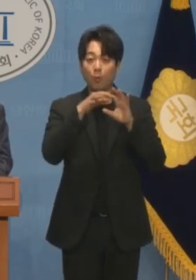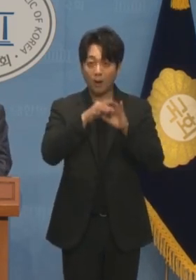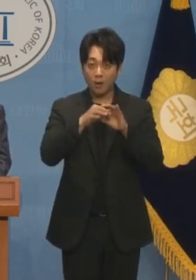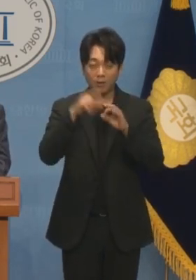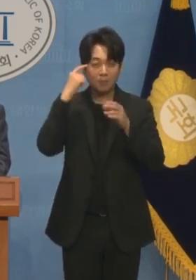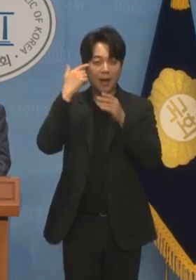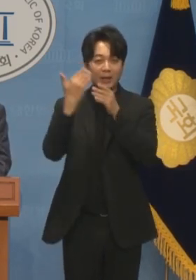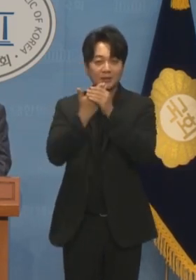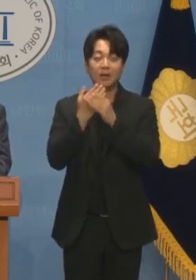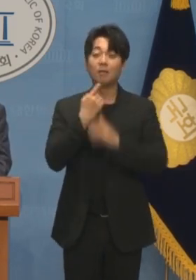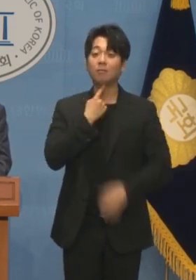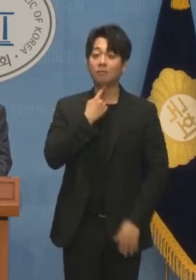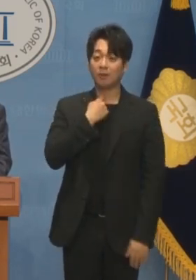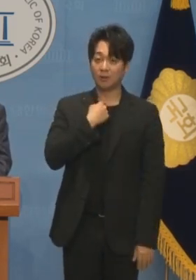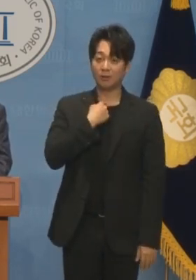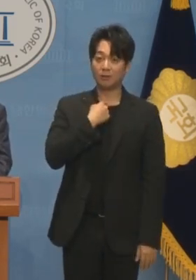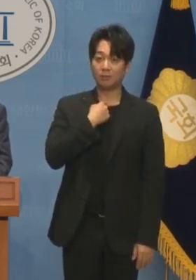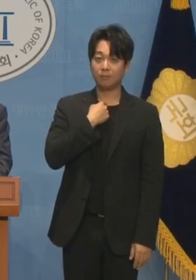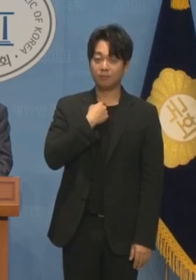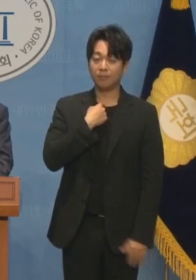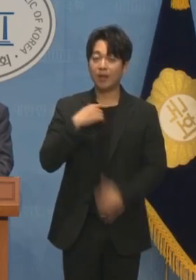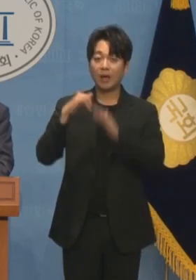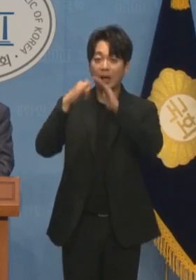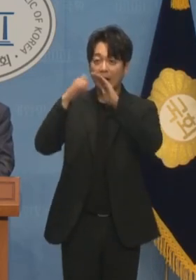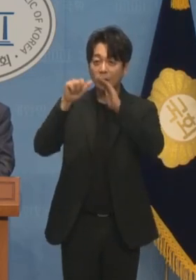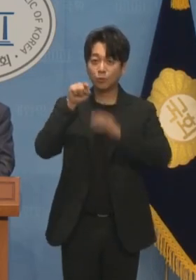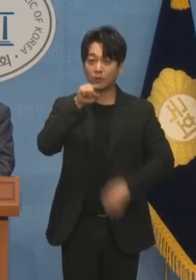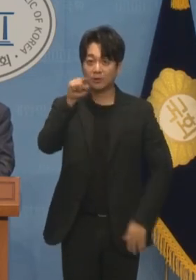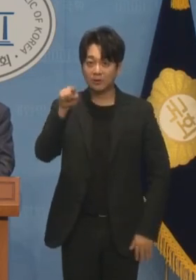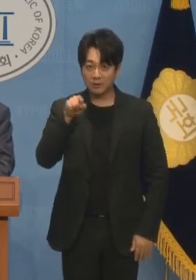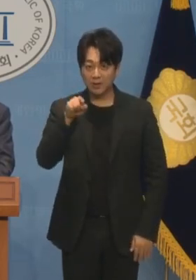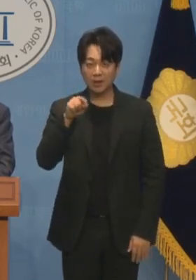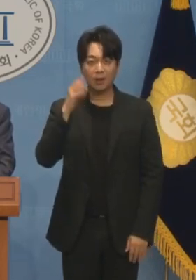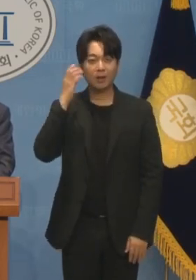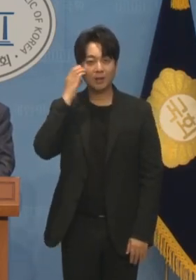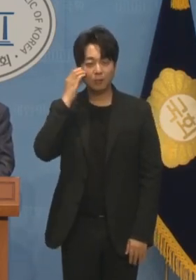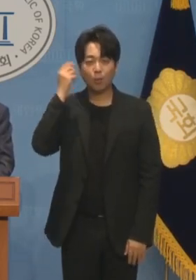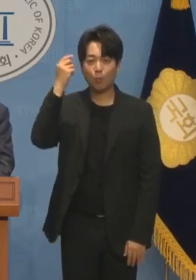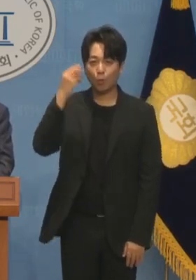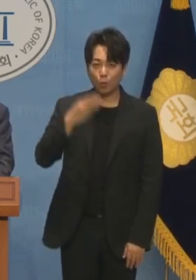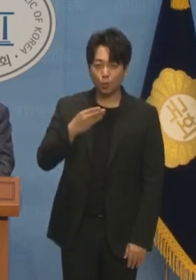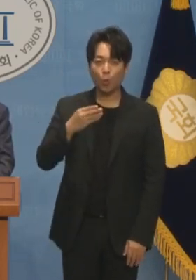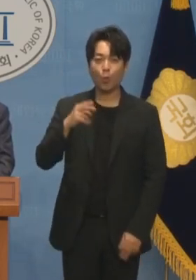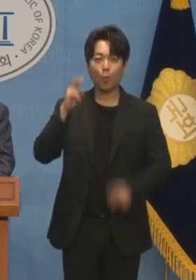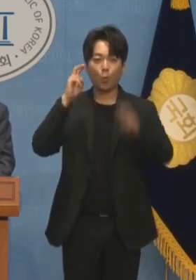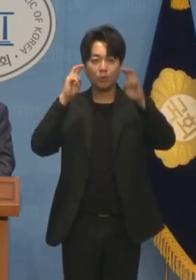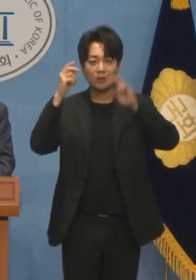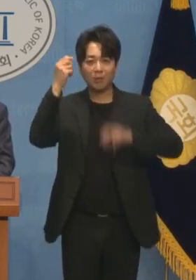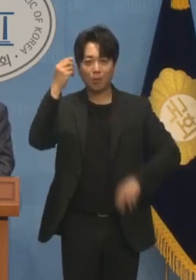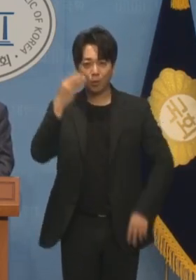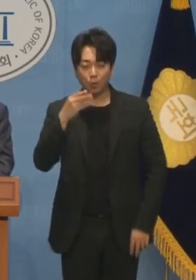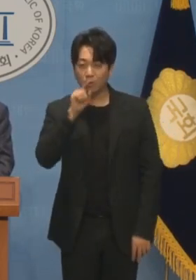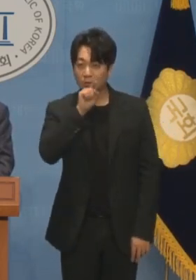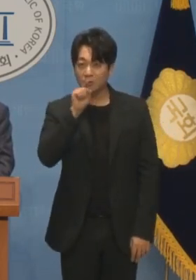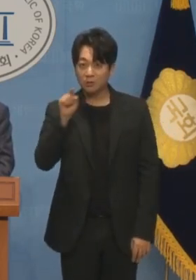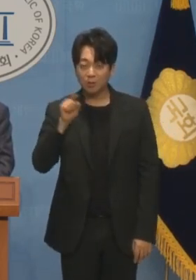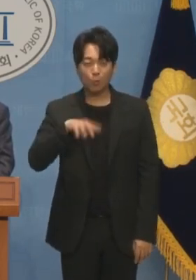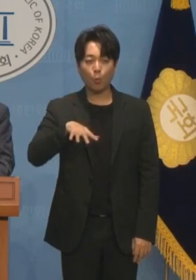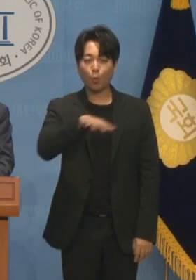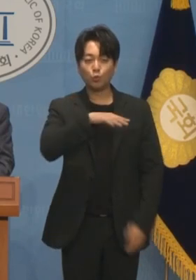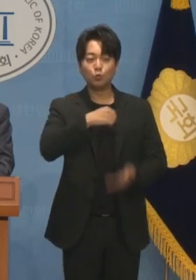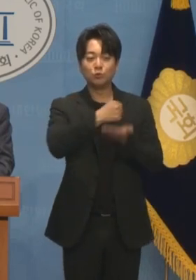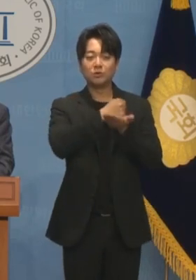대선 기간에도 가족 일부 구성원의 폰번호, 차량번호, 회사번호 등이 5자로 끝나는가